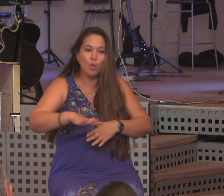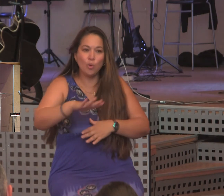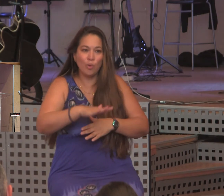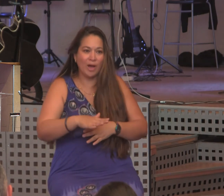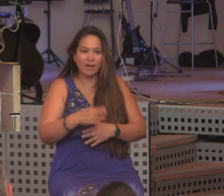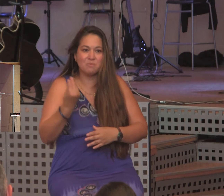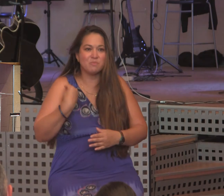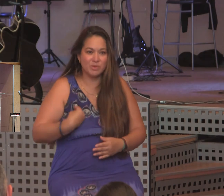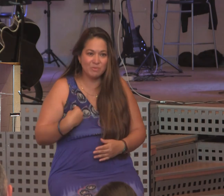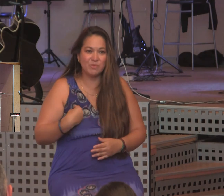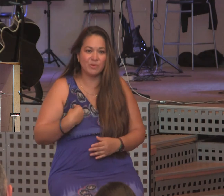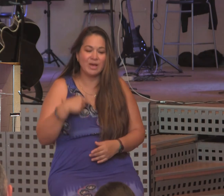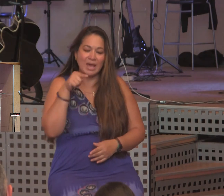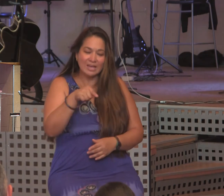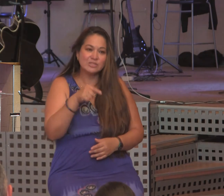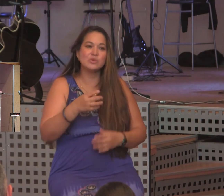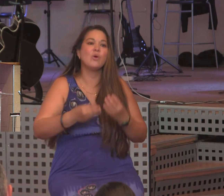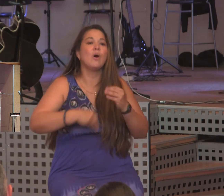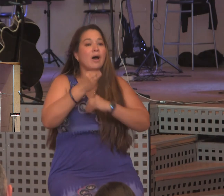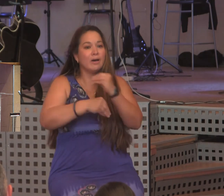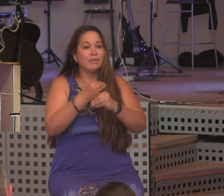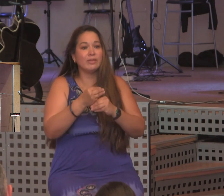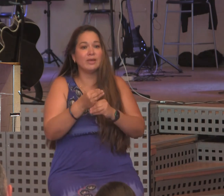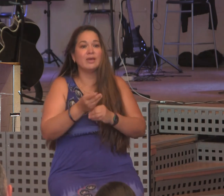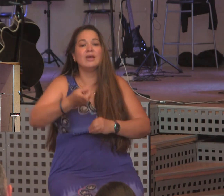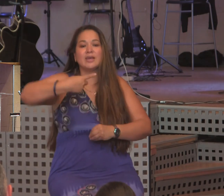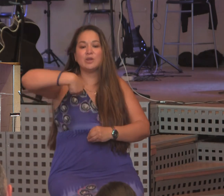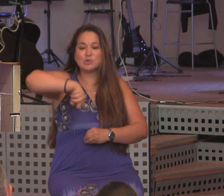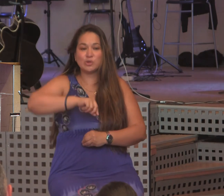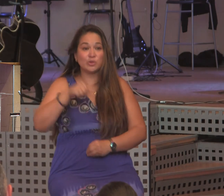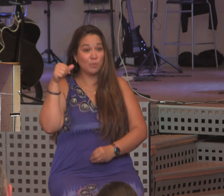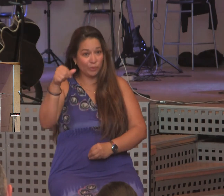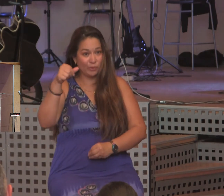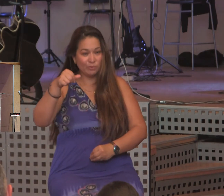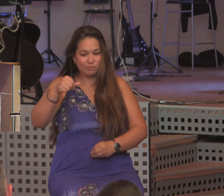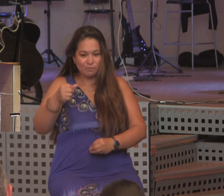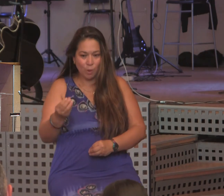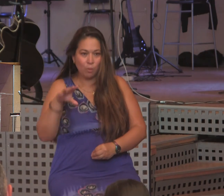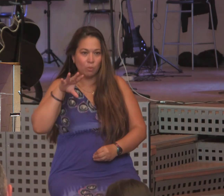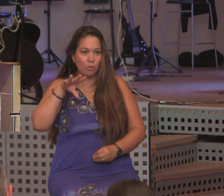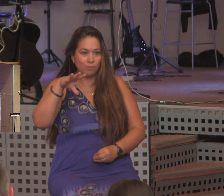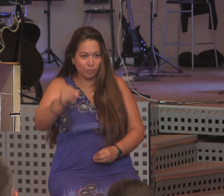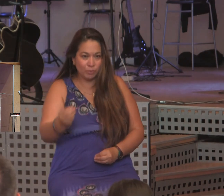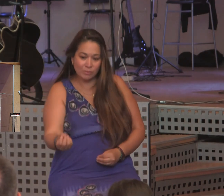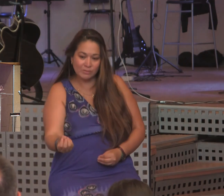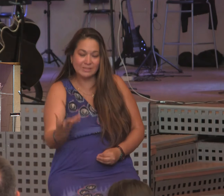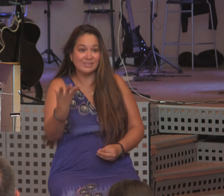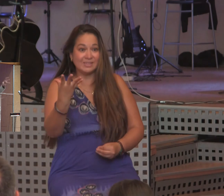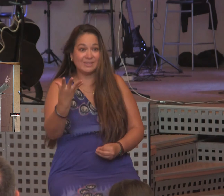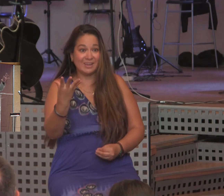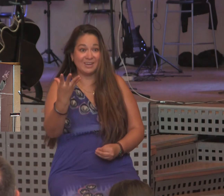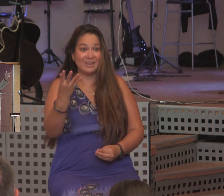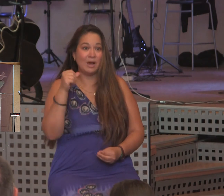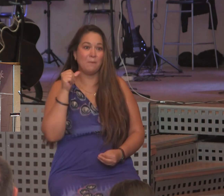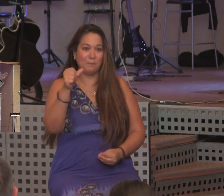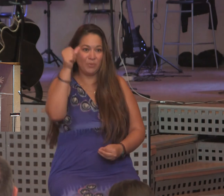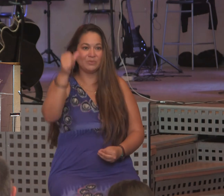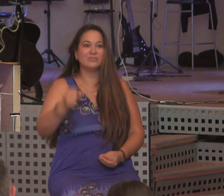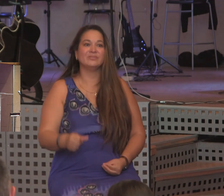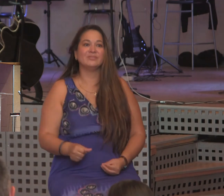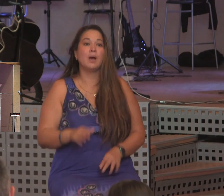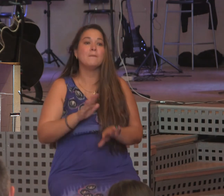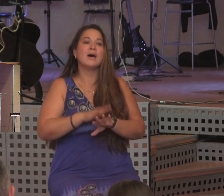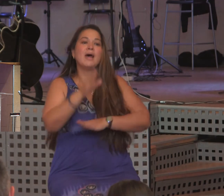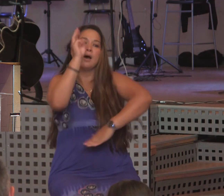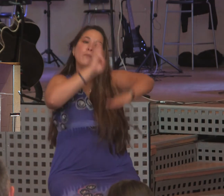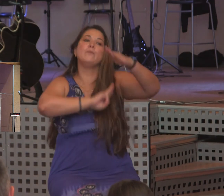interruptor. Por eso les habla el ejemplo de las ovejas. La oveja, haremos varias cositas que yo